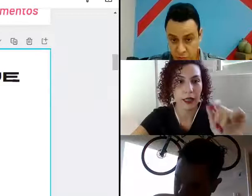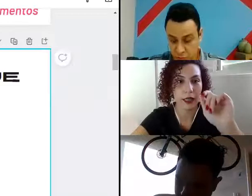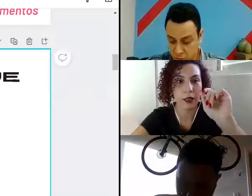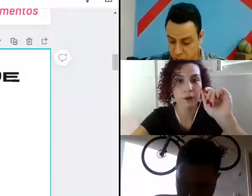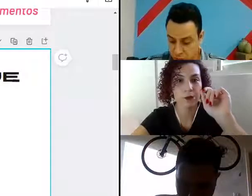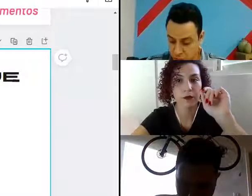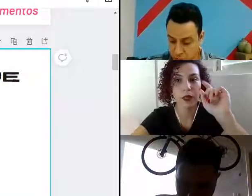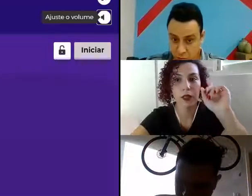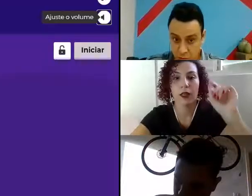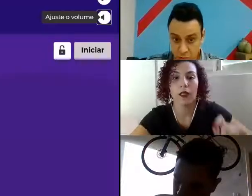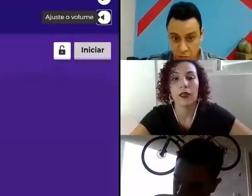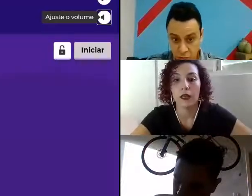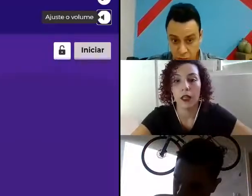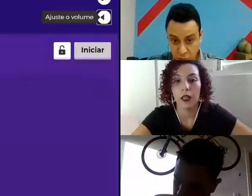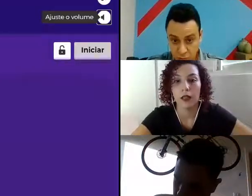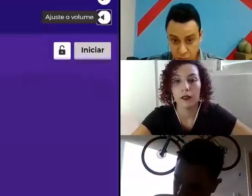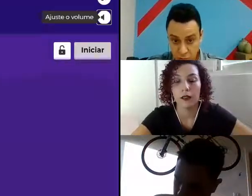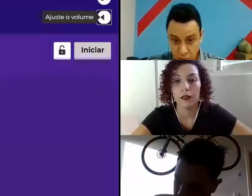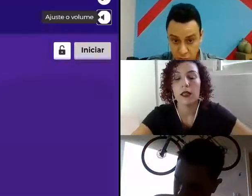minha tela aqui.